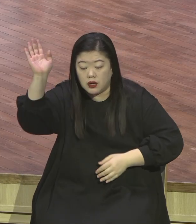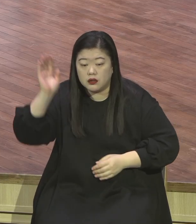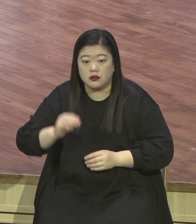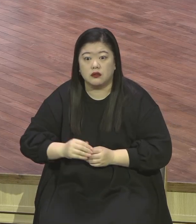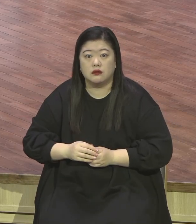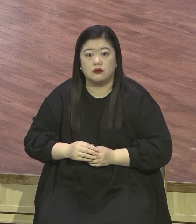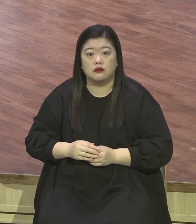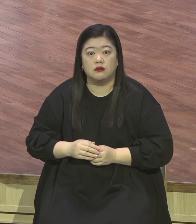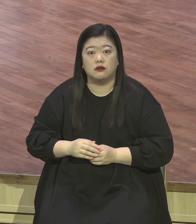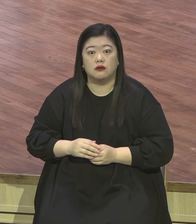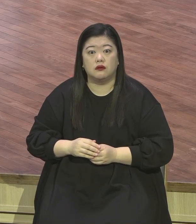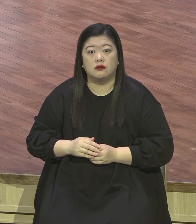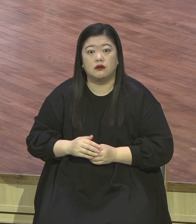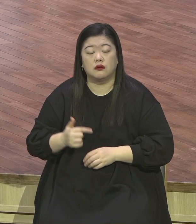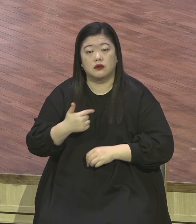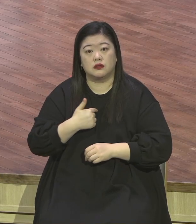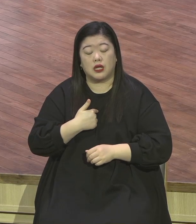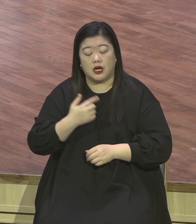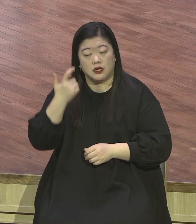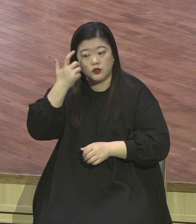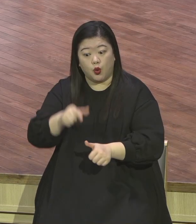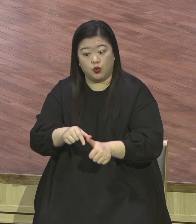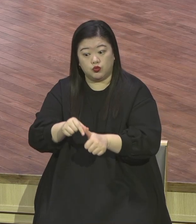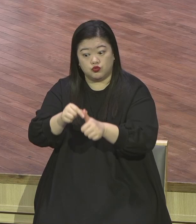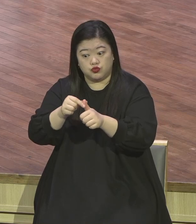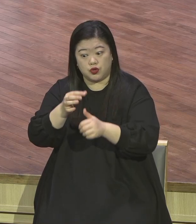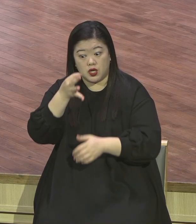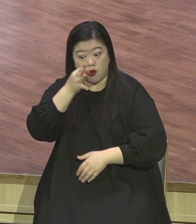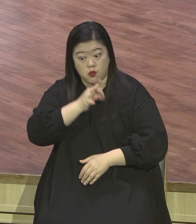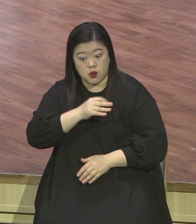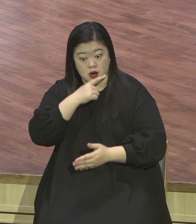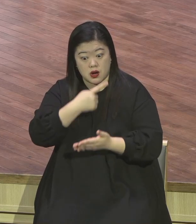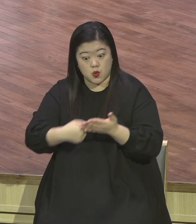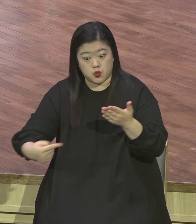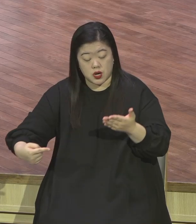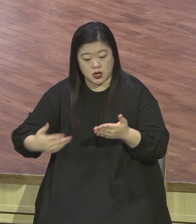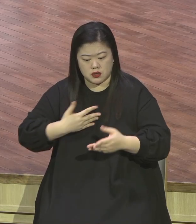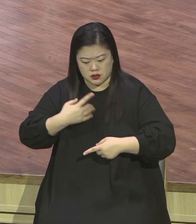살리는 선택을 했느냐 죽이는 선택을 했느냐